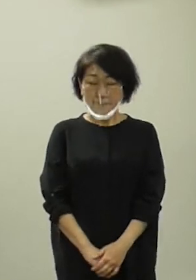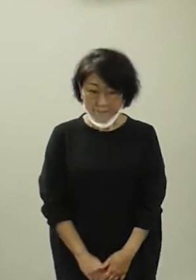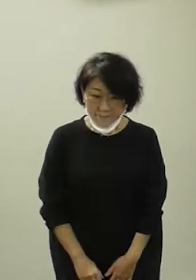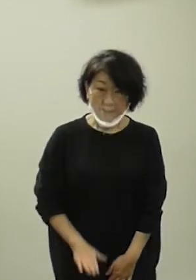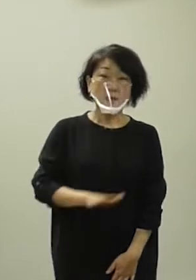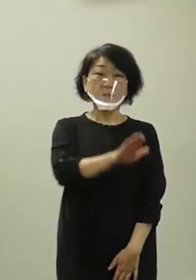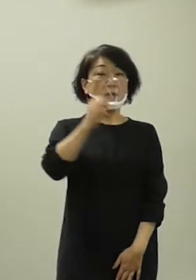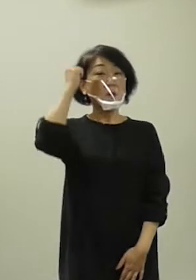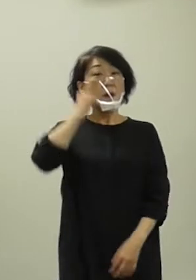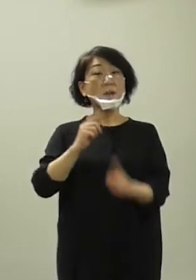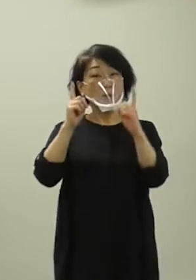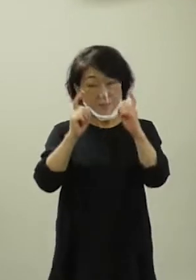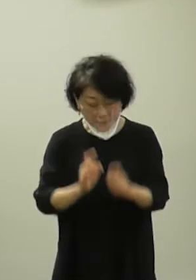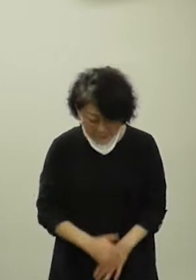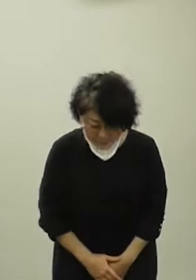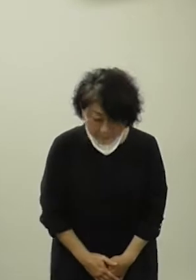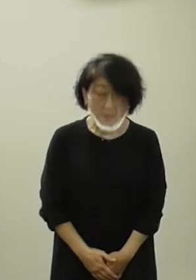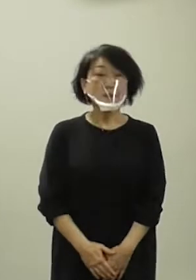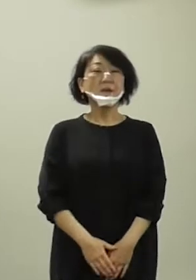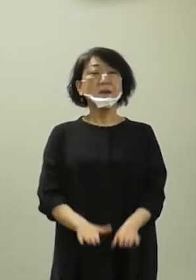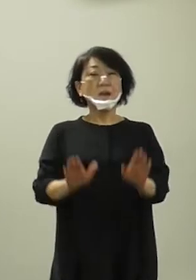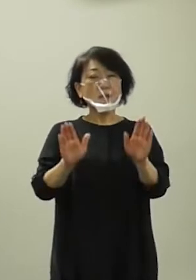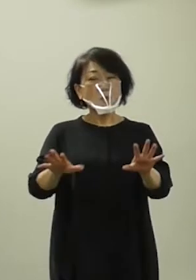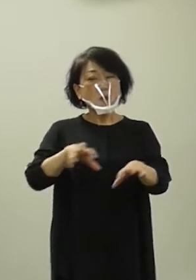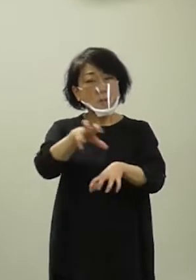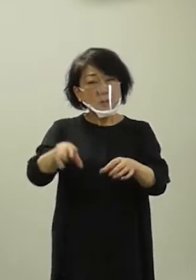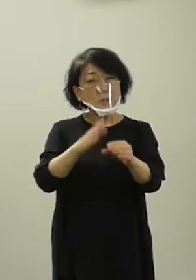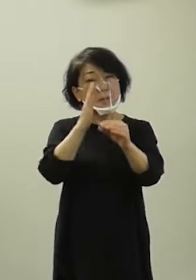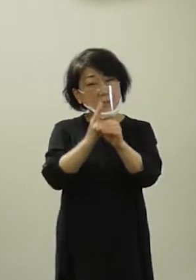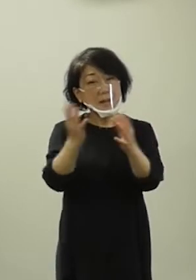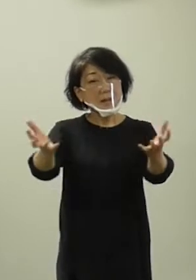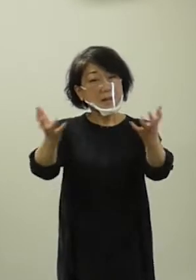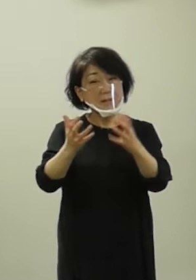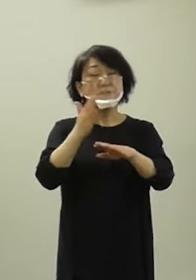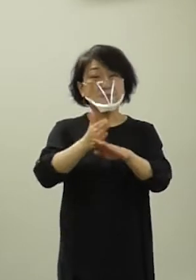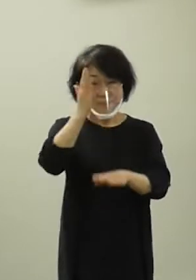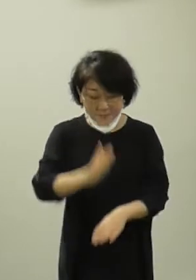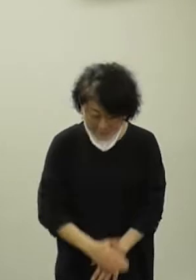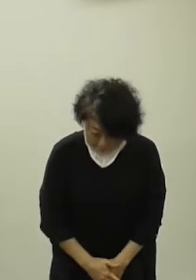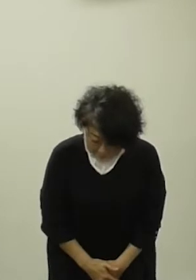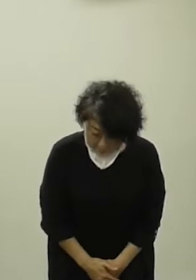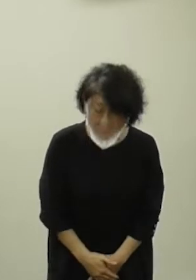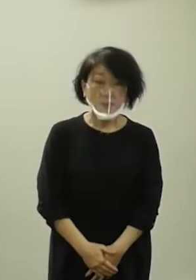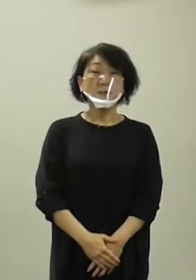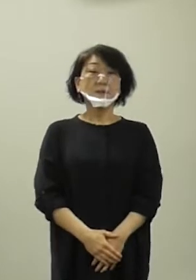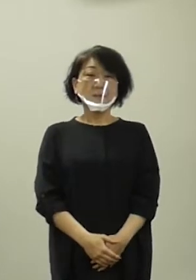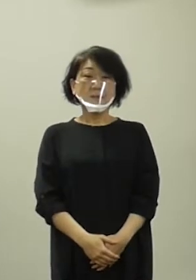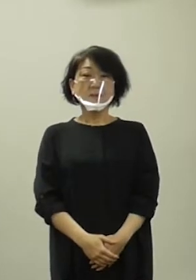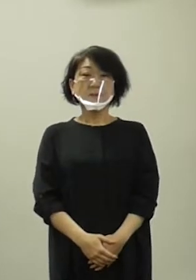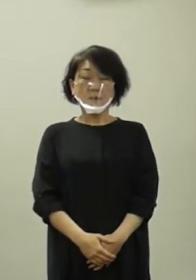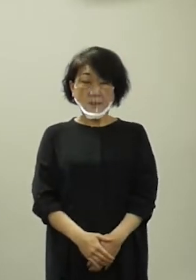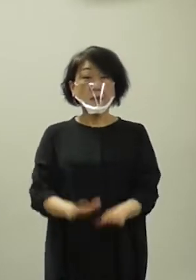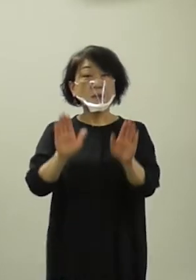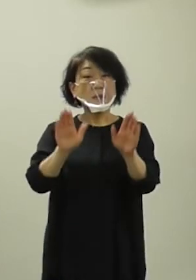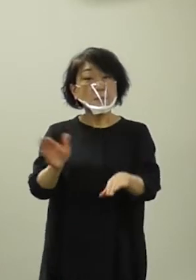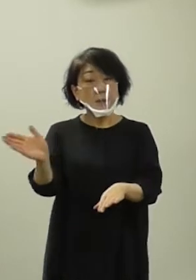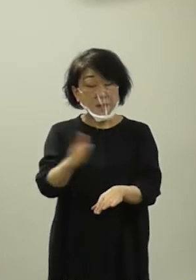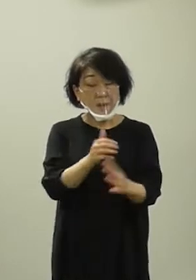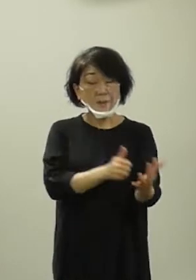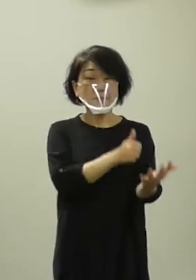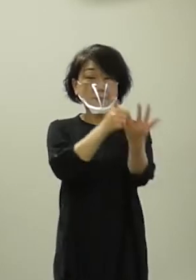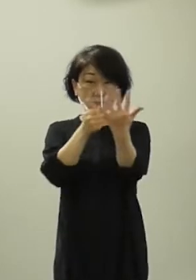皆さんはございませんあげたと答辞を述べました警告届出証明すればより